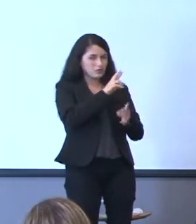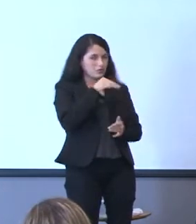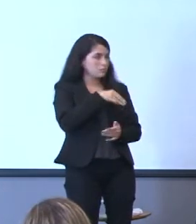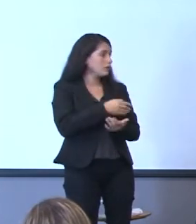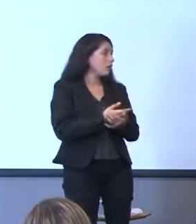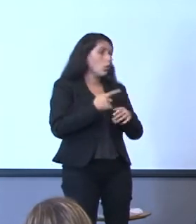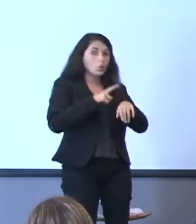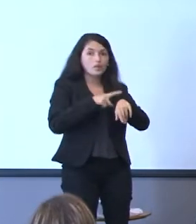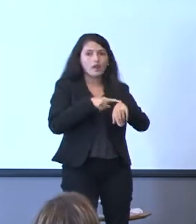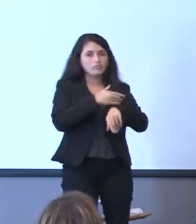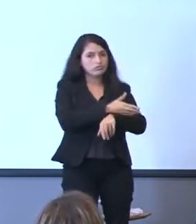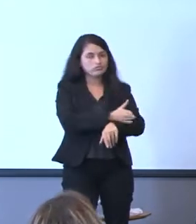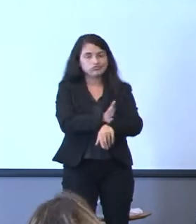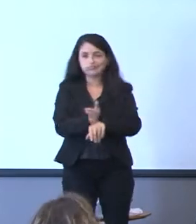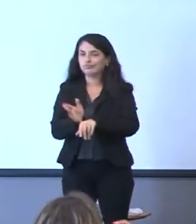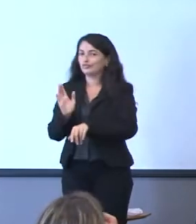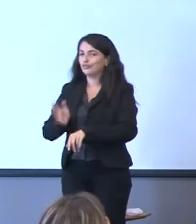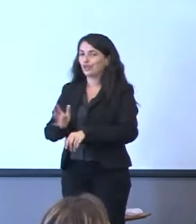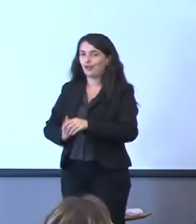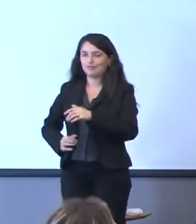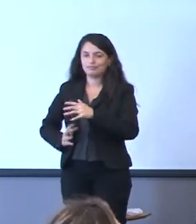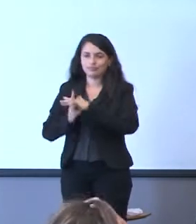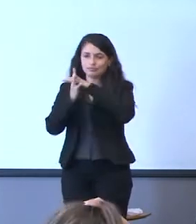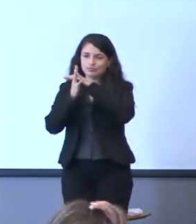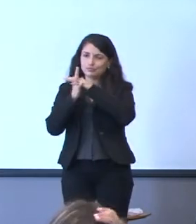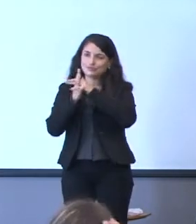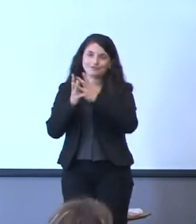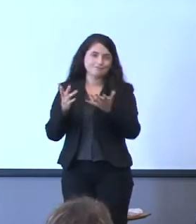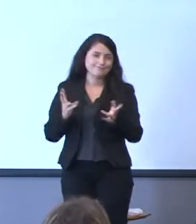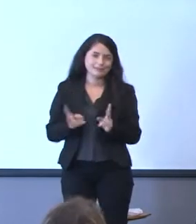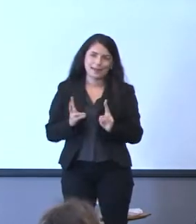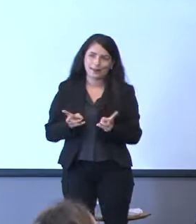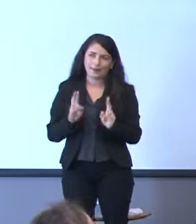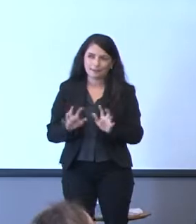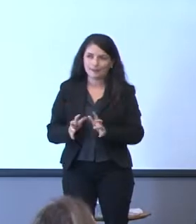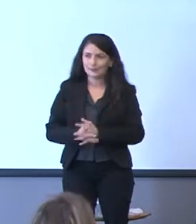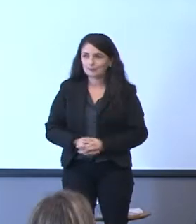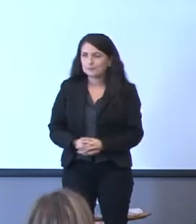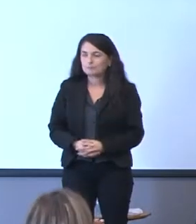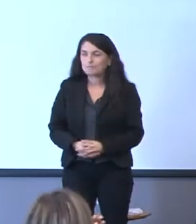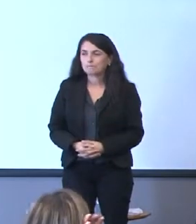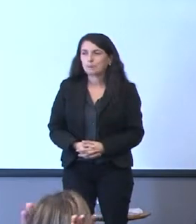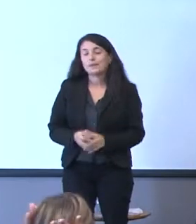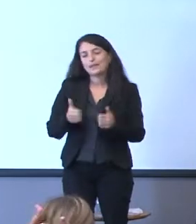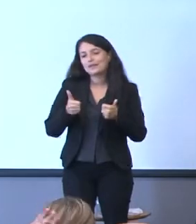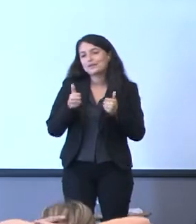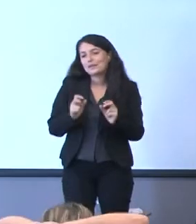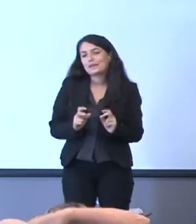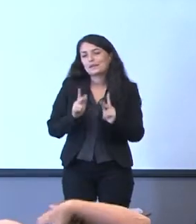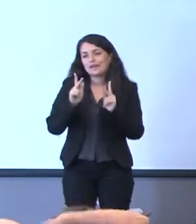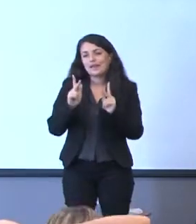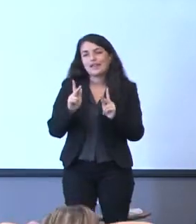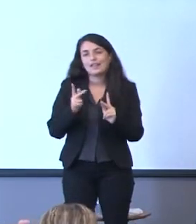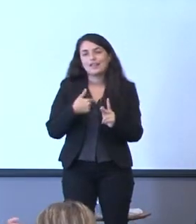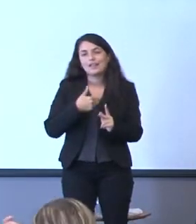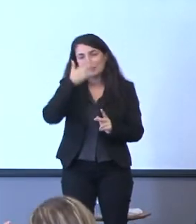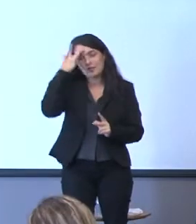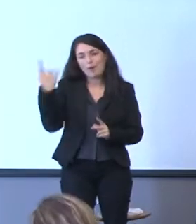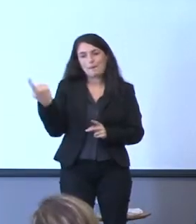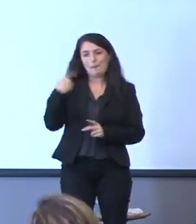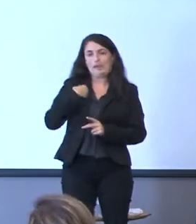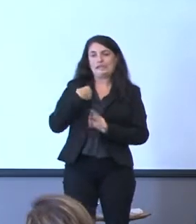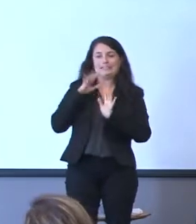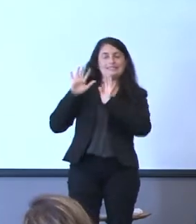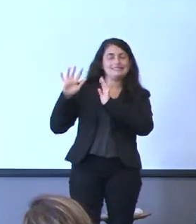gente ultrapassou o horário, como sempre. Mas tudo bem, eu levo a bronca e não conto para vocês